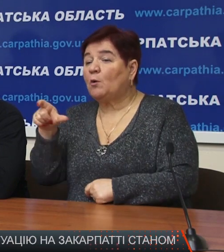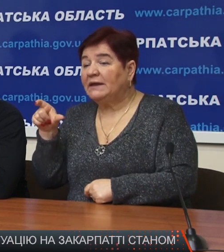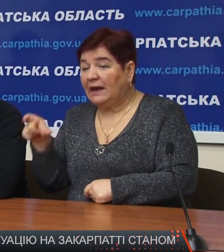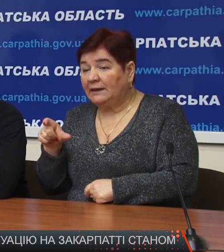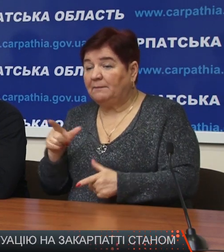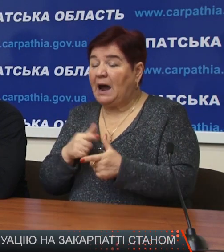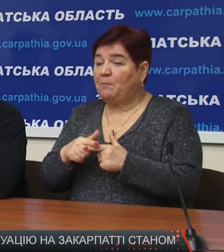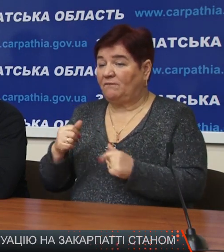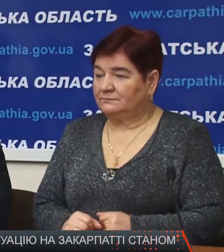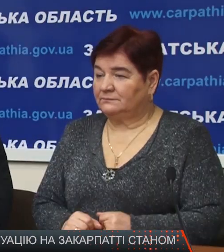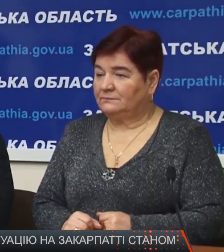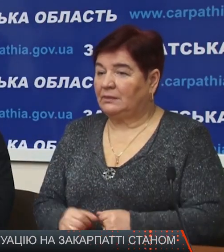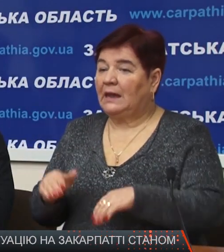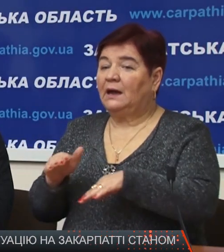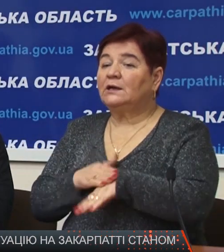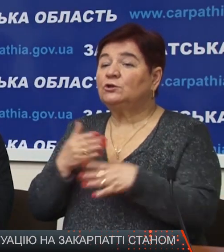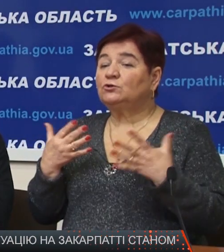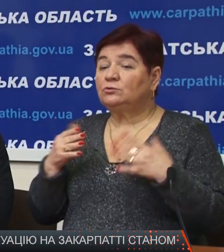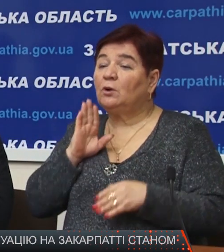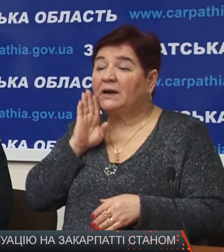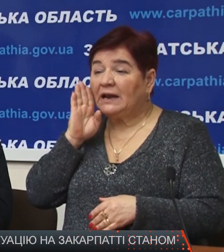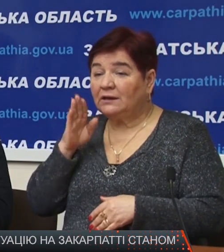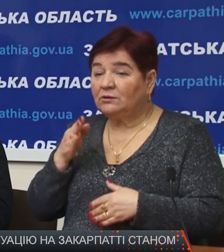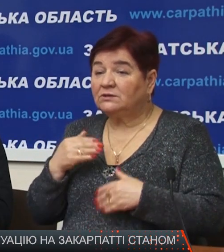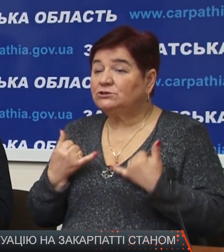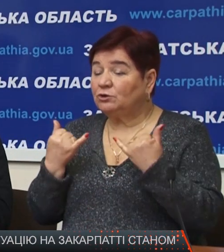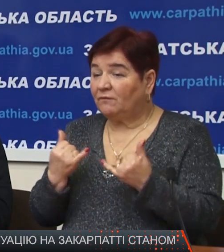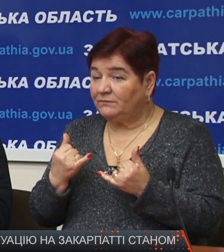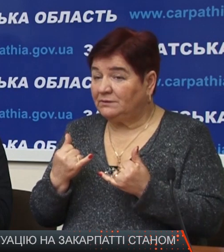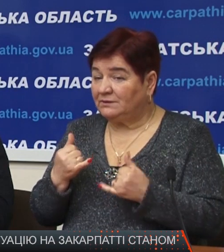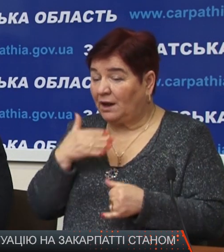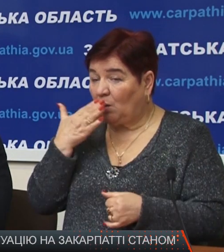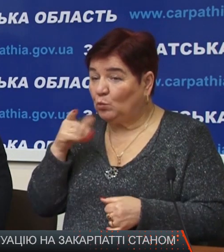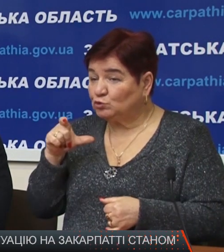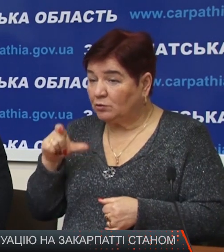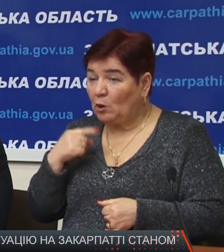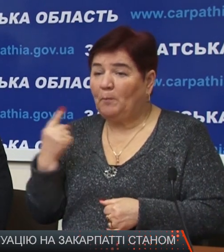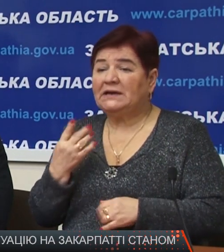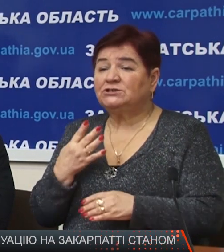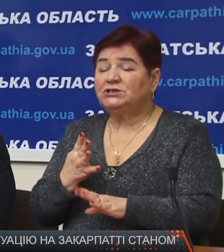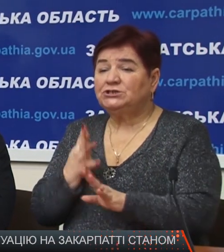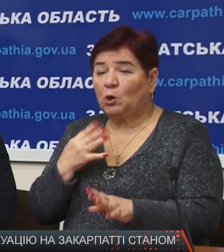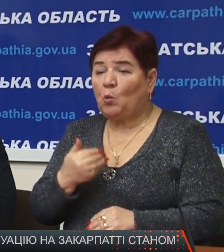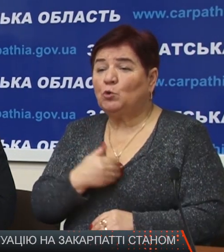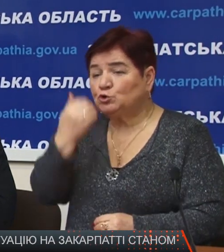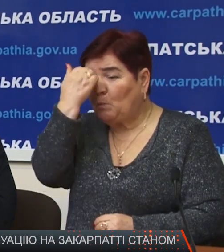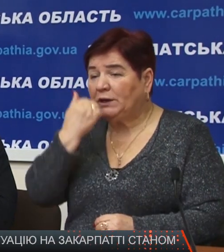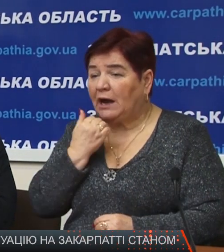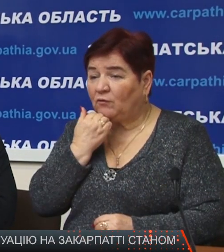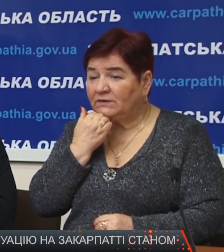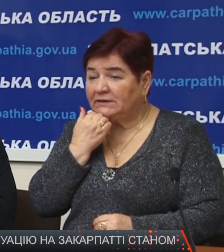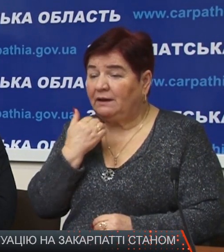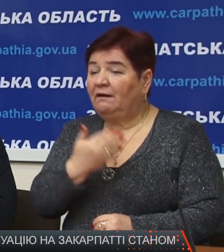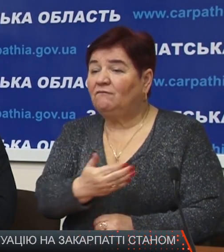або військовослужбовцям. Доброго ранку, шановні ужгородці, шановні журналісти. Першу чергу хотів би подякувати